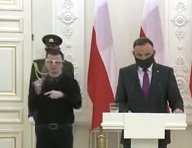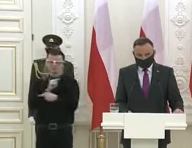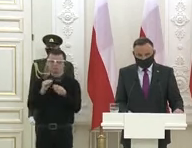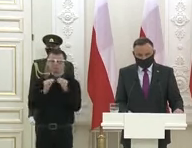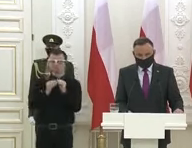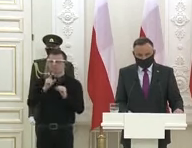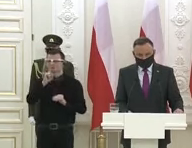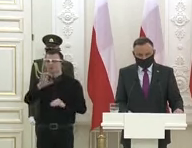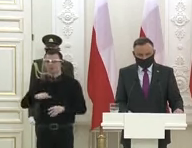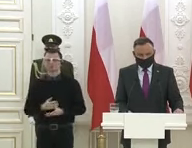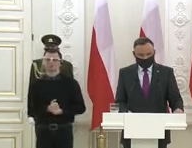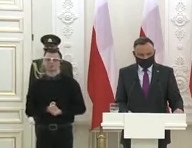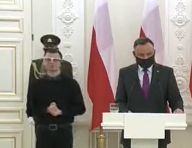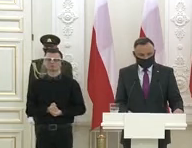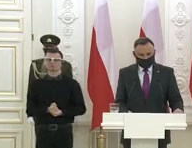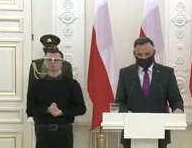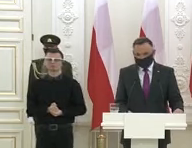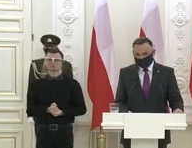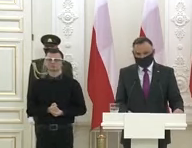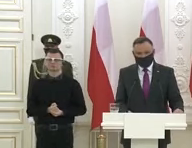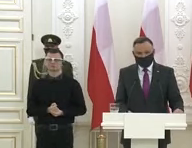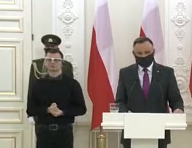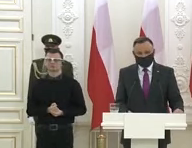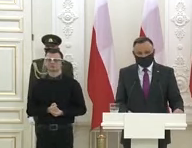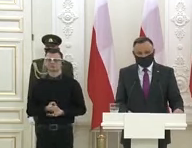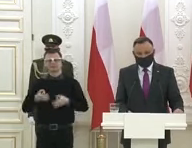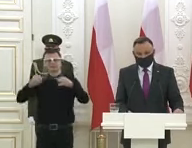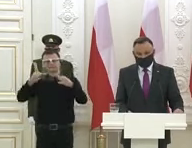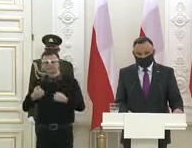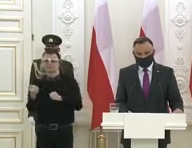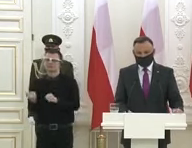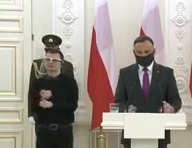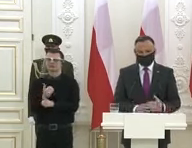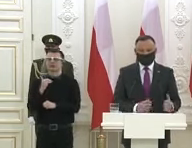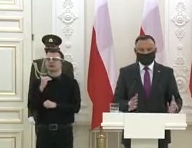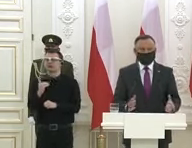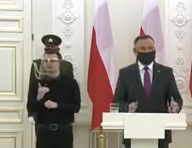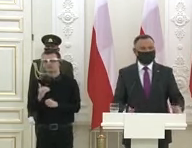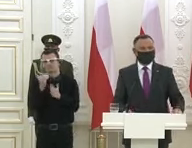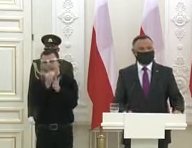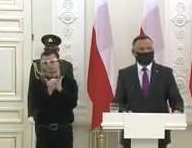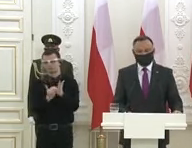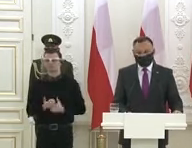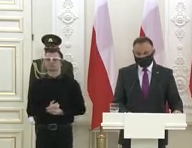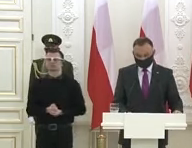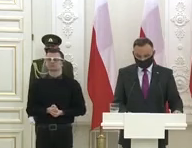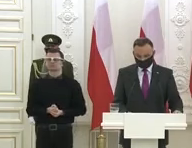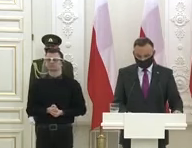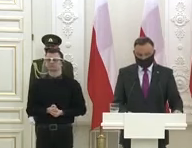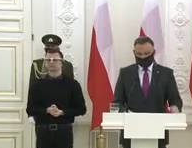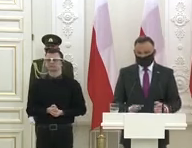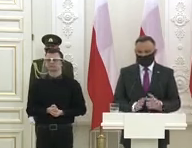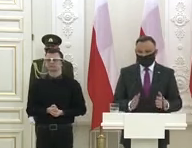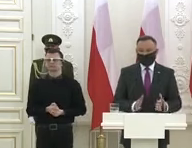i które, krótko mówiąc, będą sprawiedliwe, czytelne, jasne dla państw członkowskich, nie będą powodowały dysproporcji w traktowaniu państw